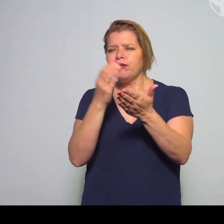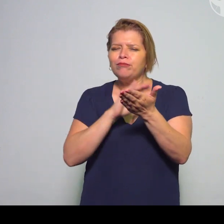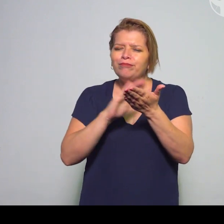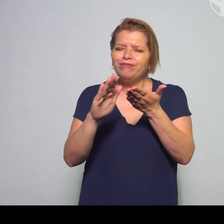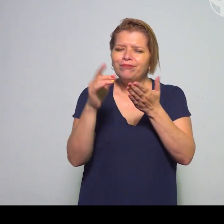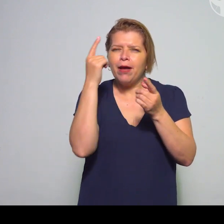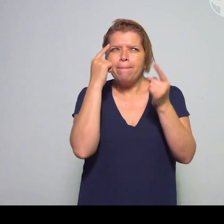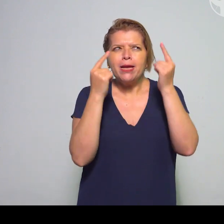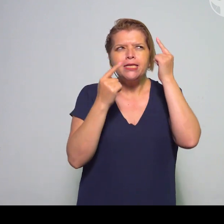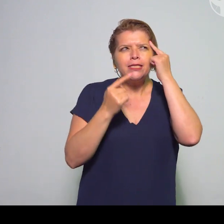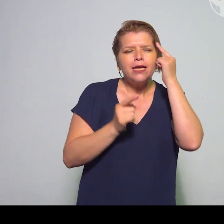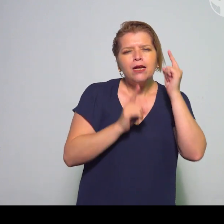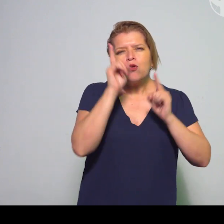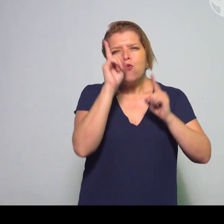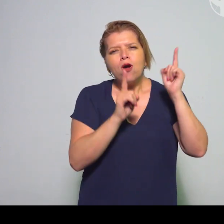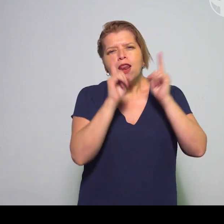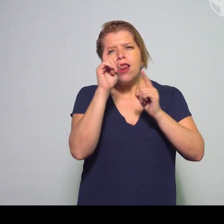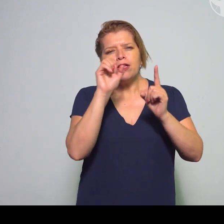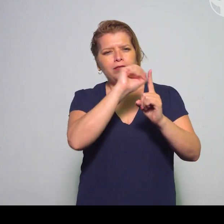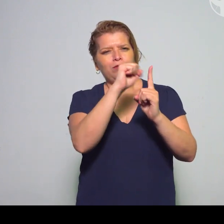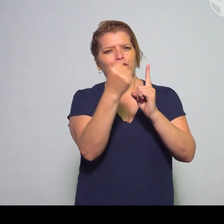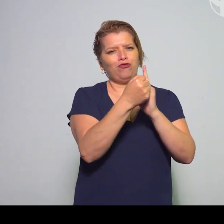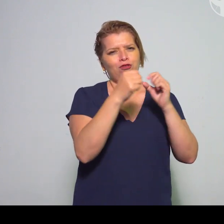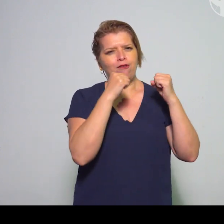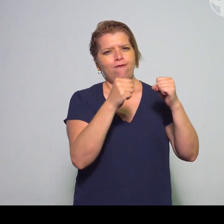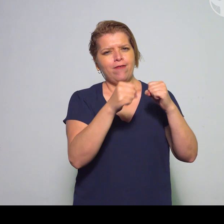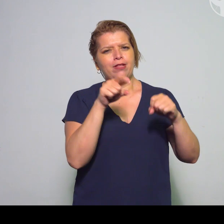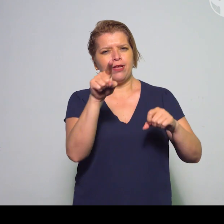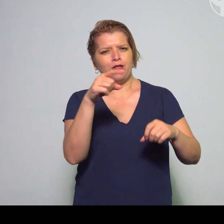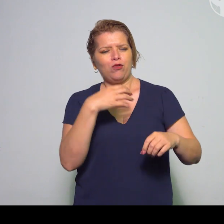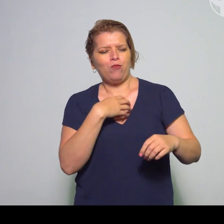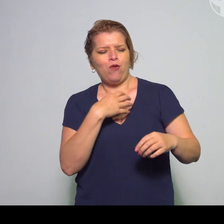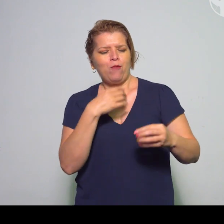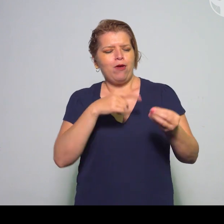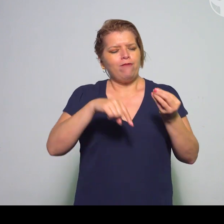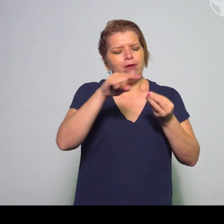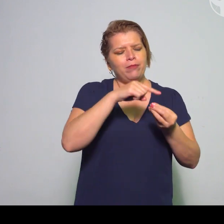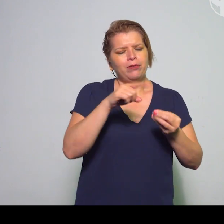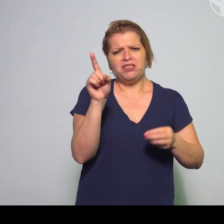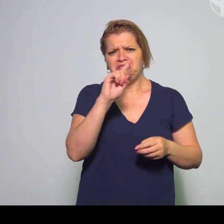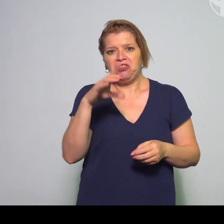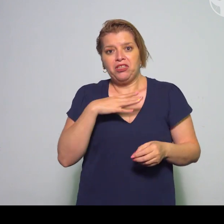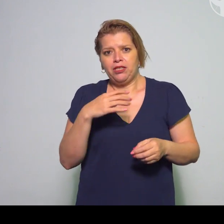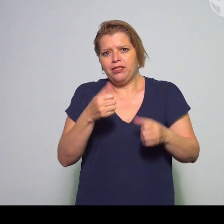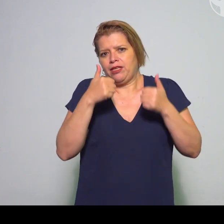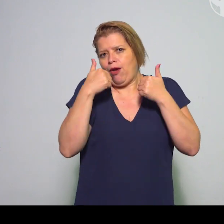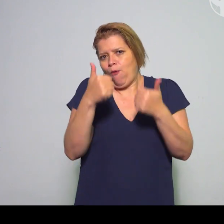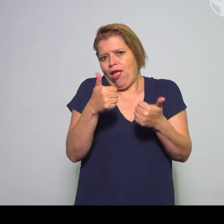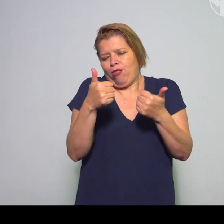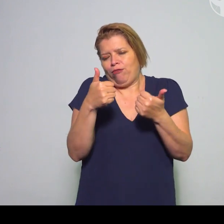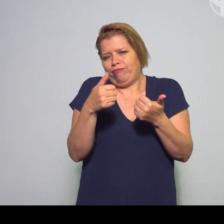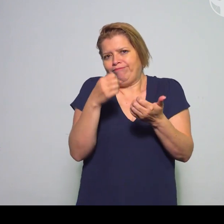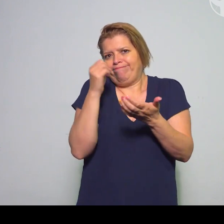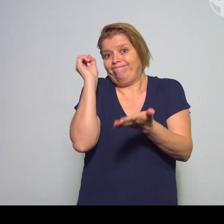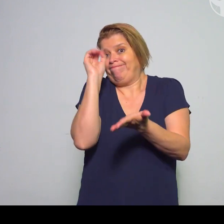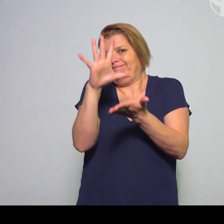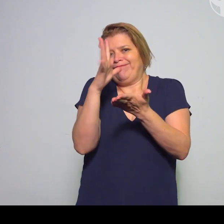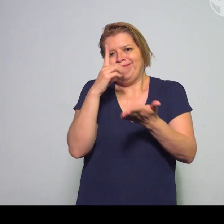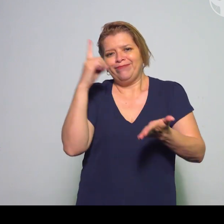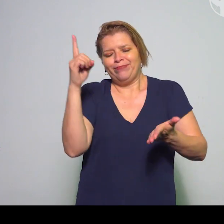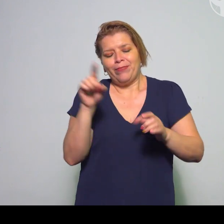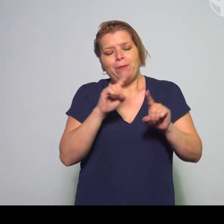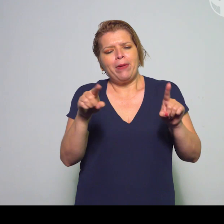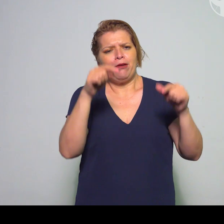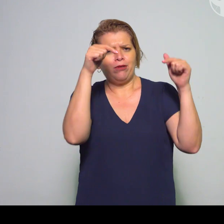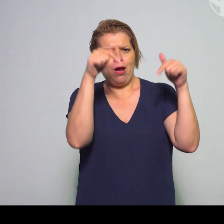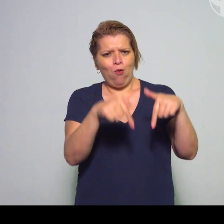Santo a pensar cuál es esa crisis que tienes actualmente en tu familia. Si no la hay, gloria a Dios por eso, pero que este mensaje